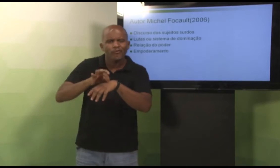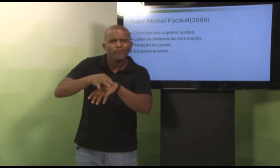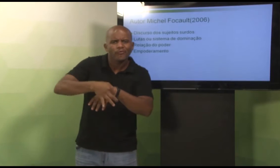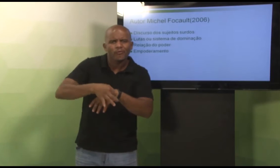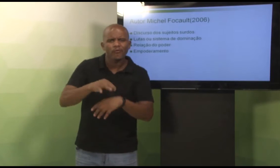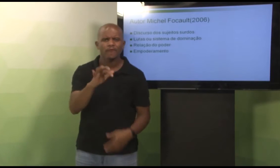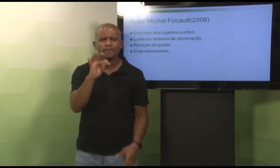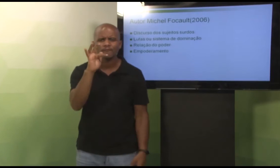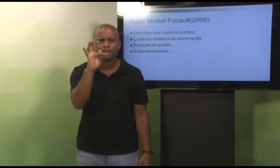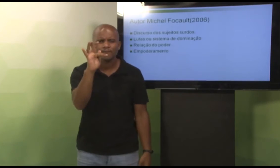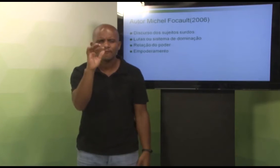por exemplo,